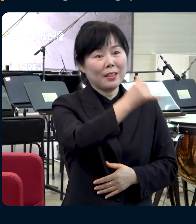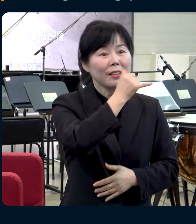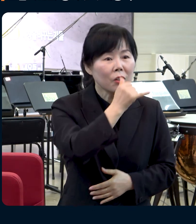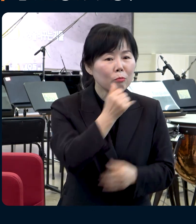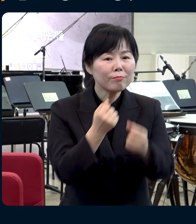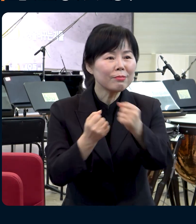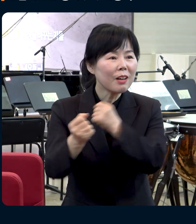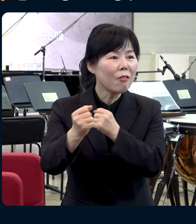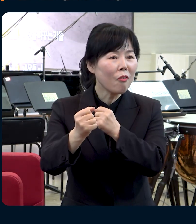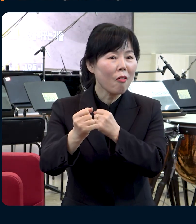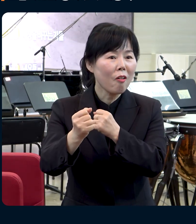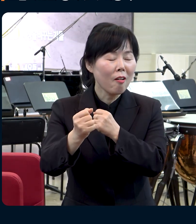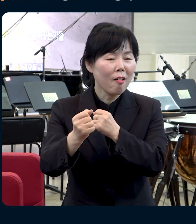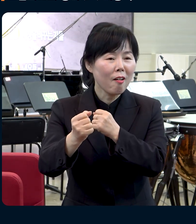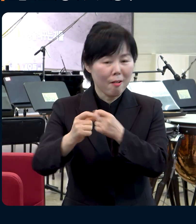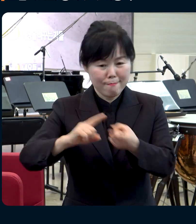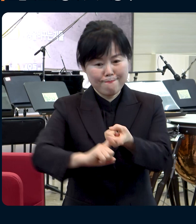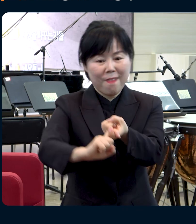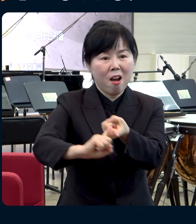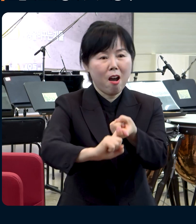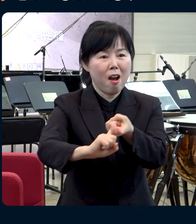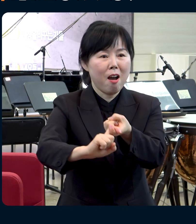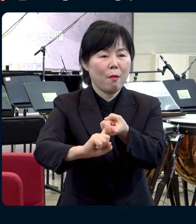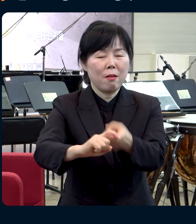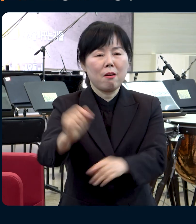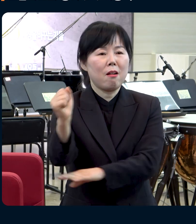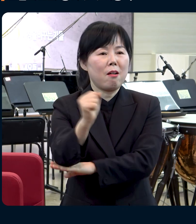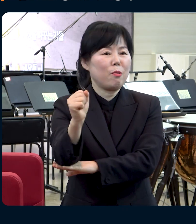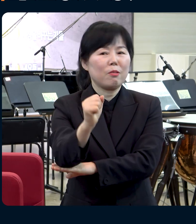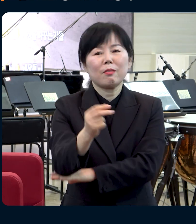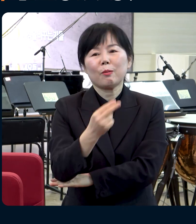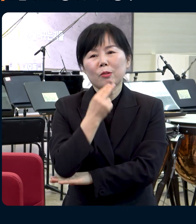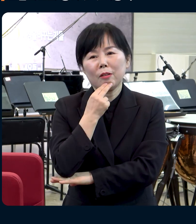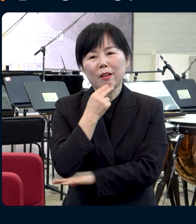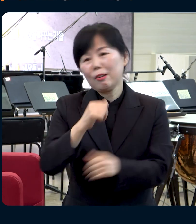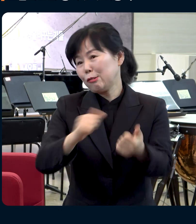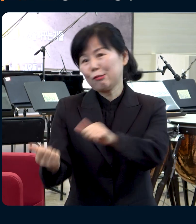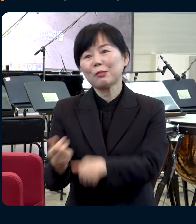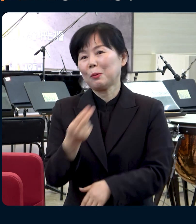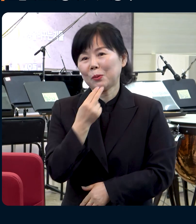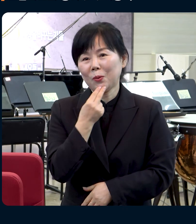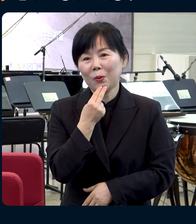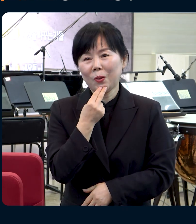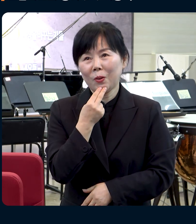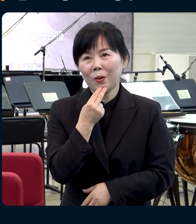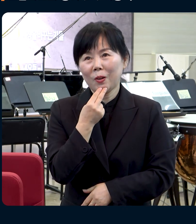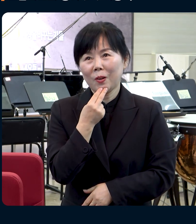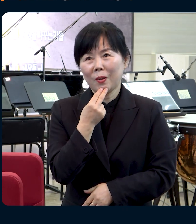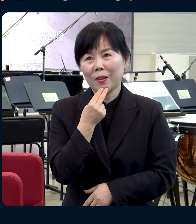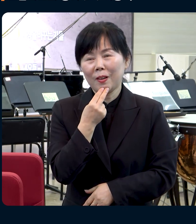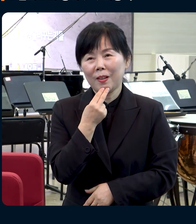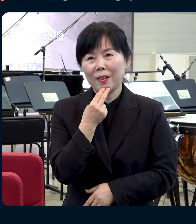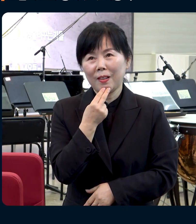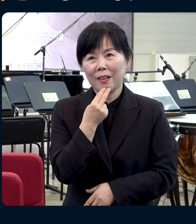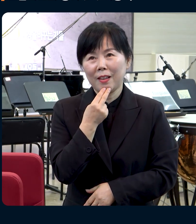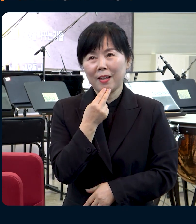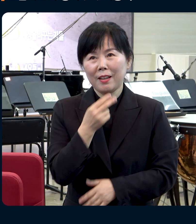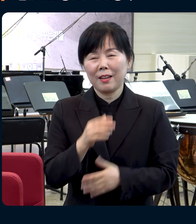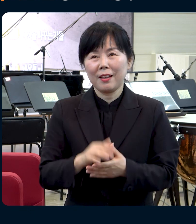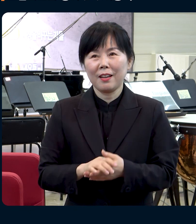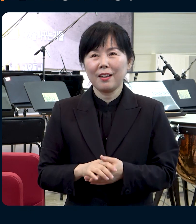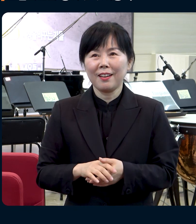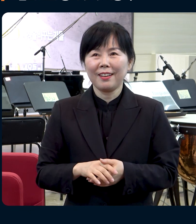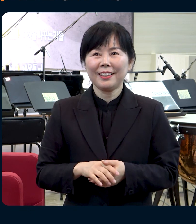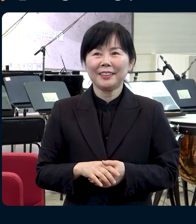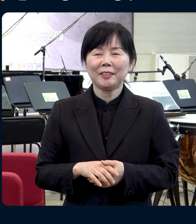할지라도 나무를 붙잡으니까 그 어려운 것을 이겨낼 수 있는 것이에요. 근데 여러분 욥에 보니까 굉장히 큰 나무가 똥 넘어져 있는